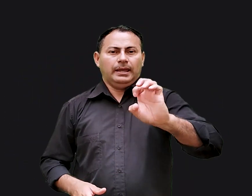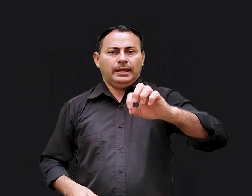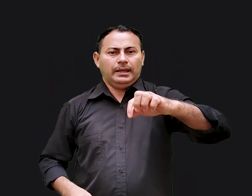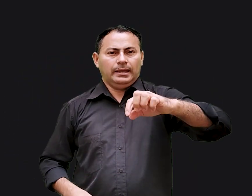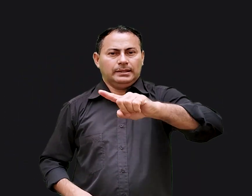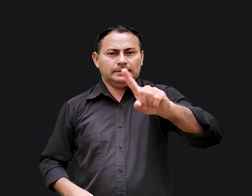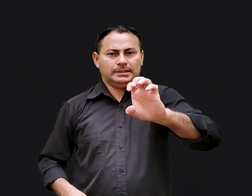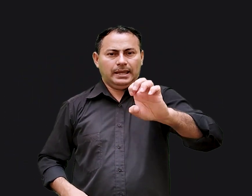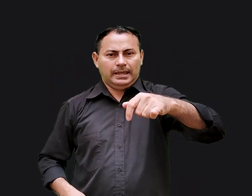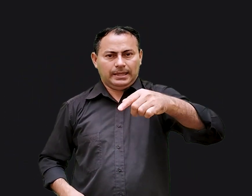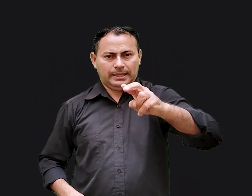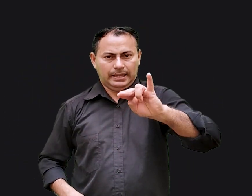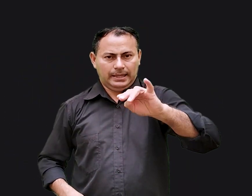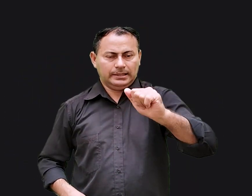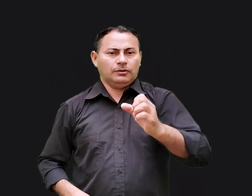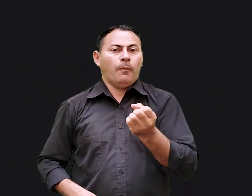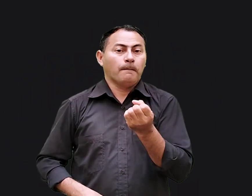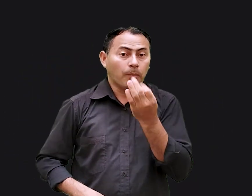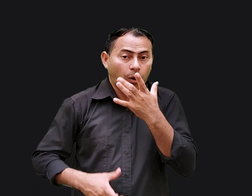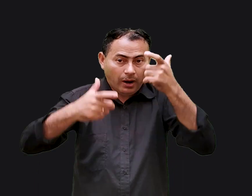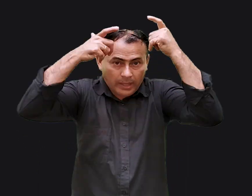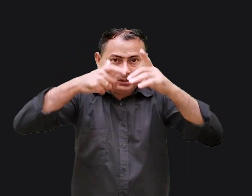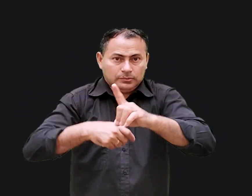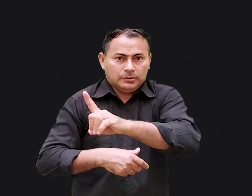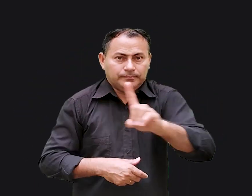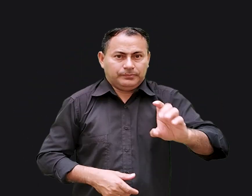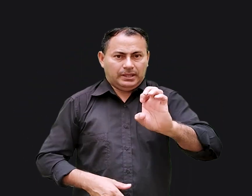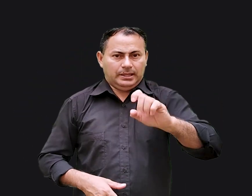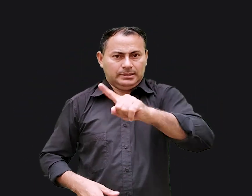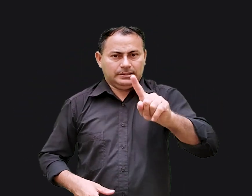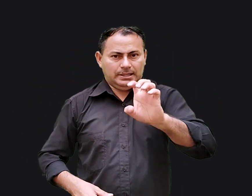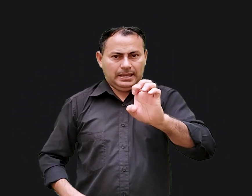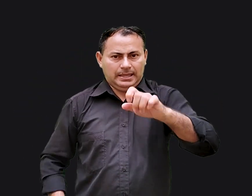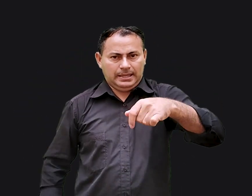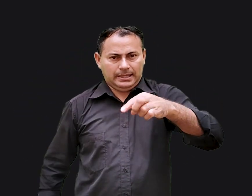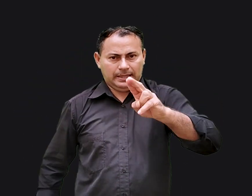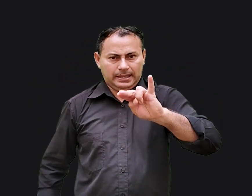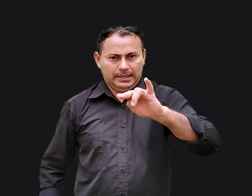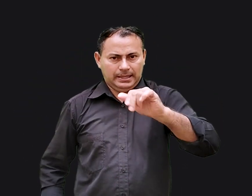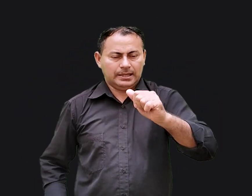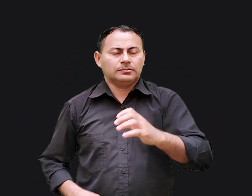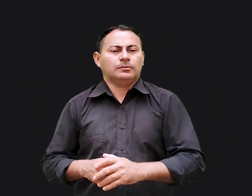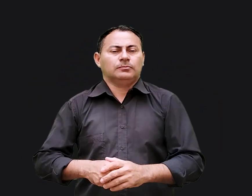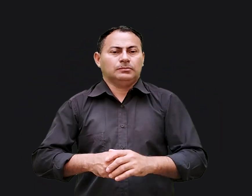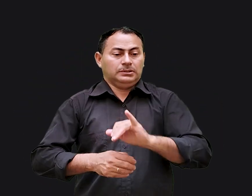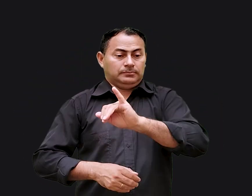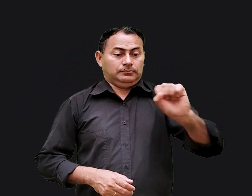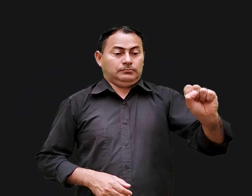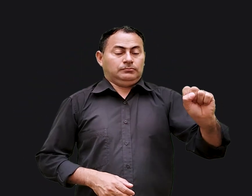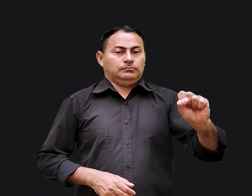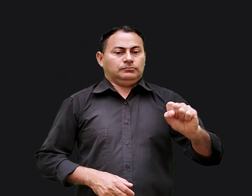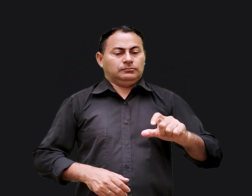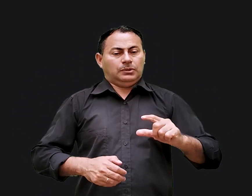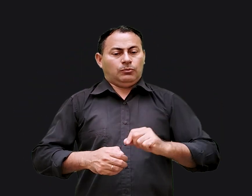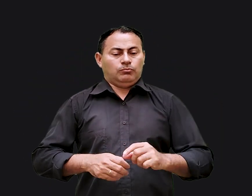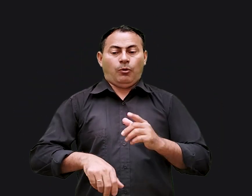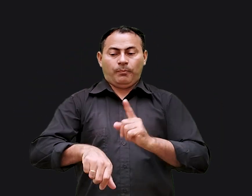Ezequias. Ezequias foi um bom rei. Foi durante o reinado de Ezequias que Isaías teve seu momento de ouro e fez sua pregação